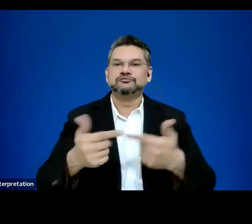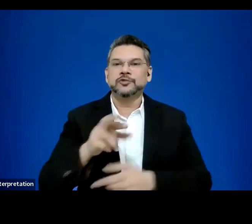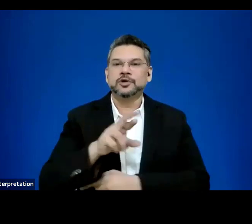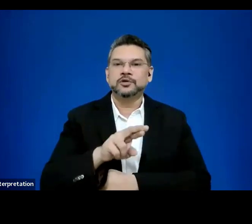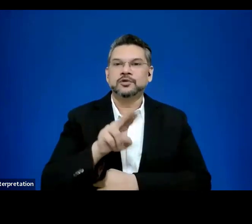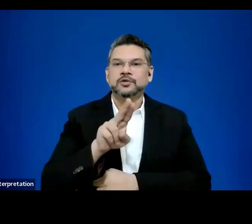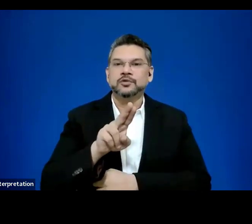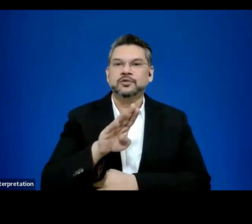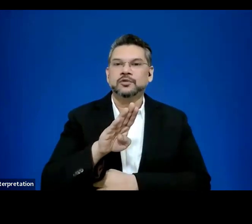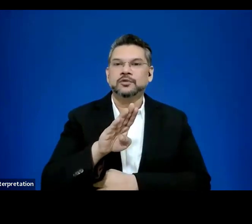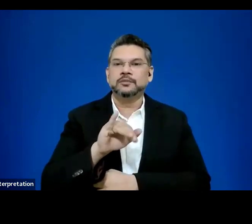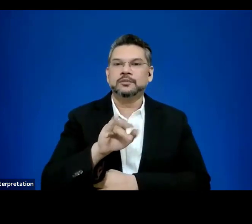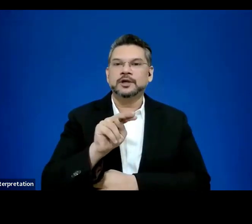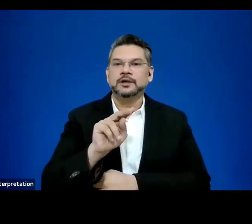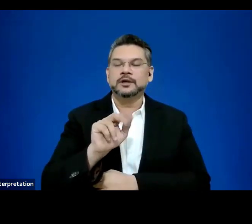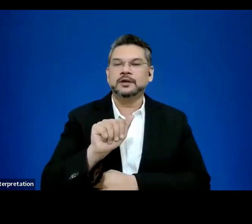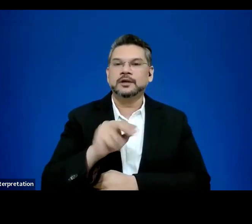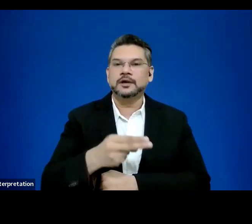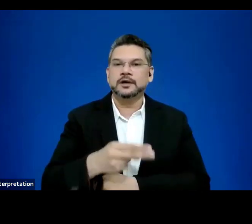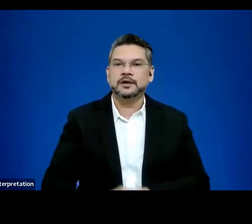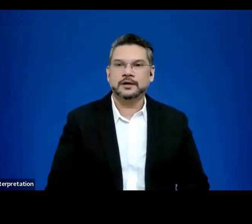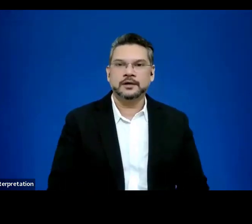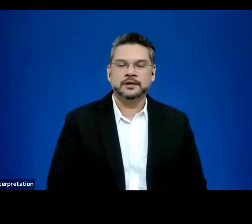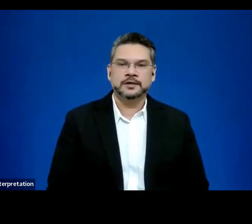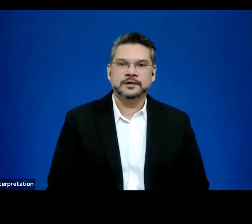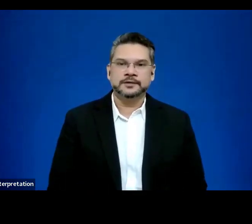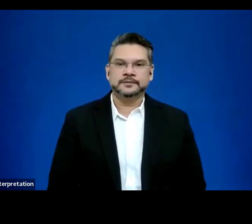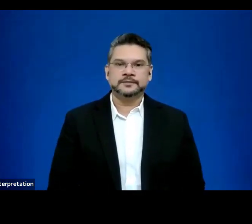参加这些活动。